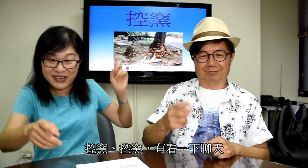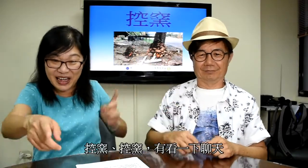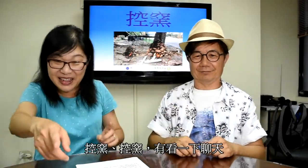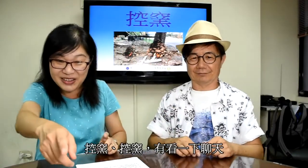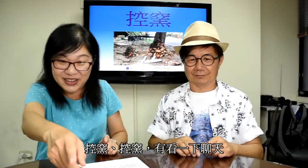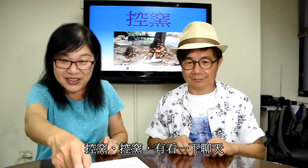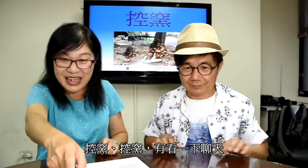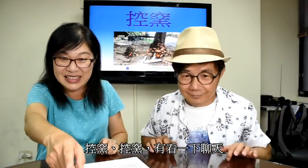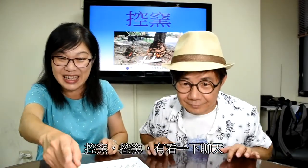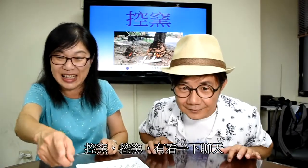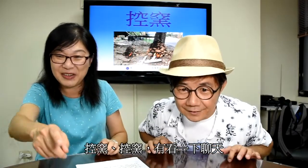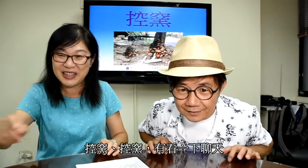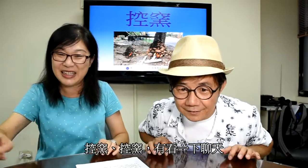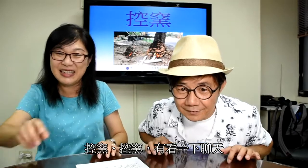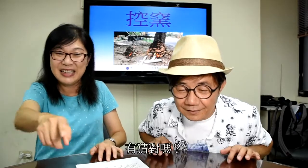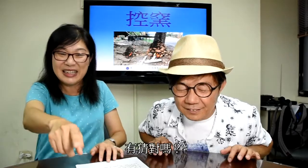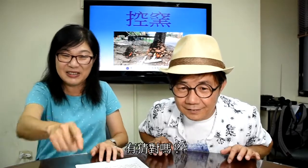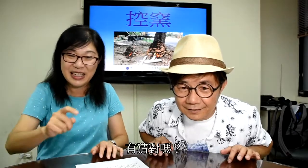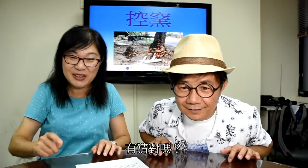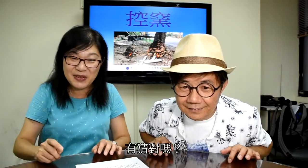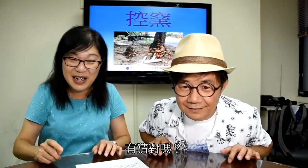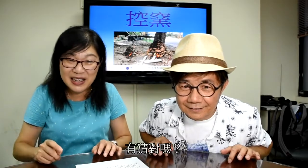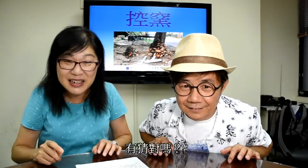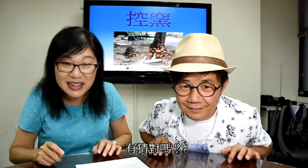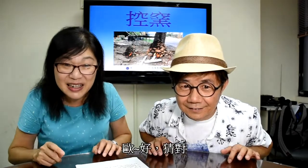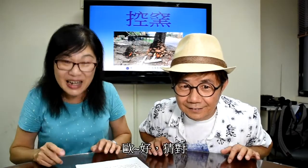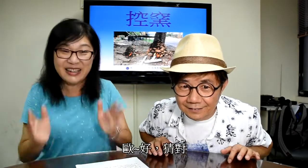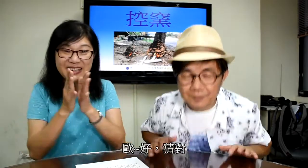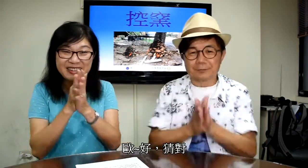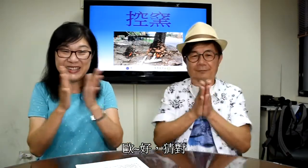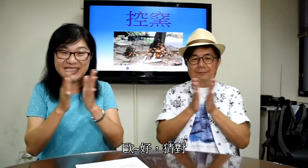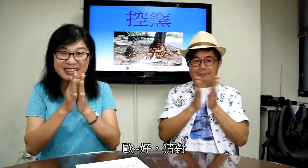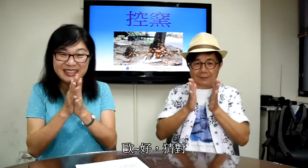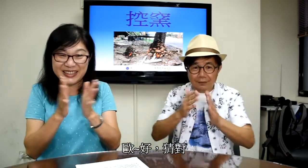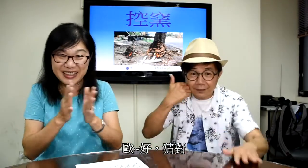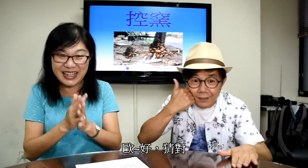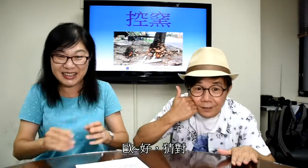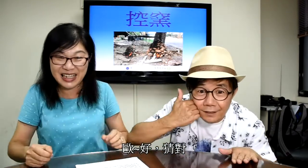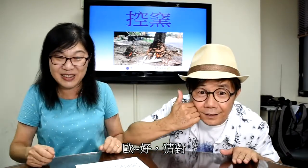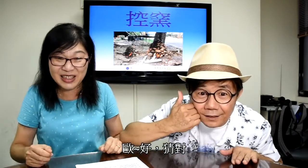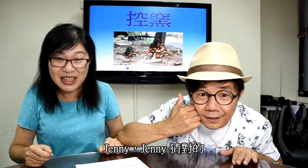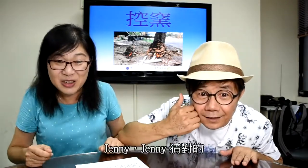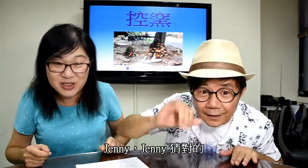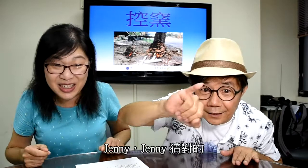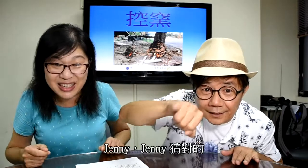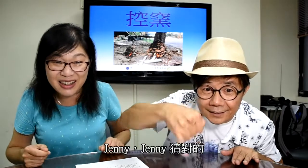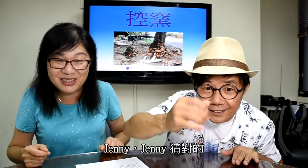控窑，有看一下聊天，有猜对吗？哦，好，猜对 ，Jenny 哦